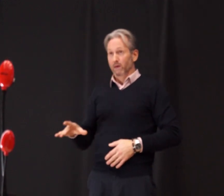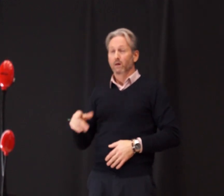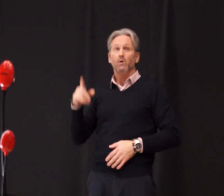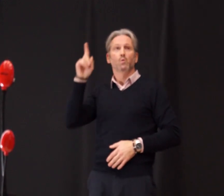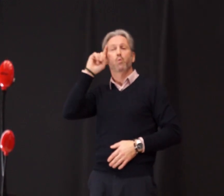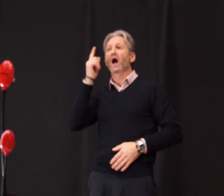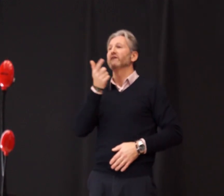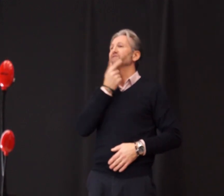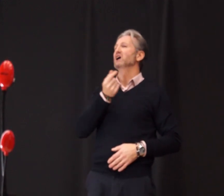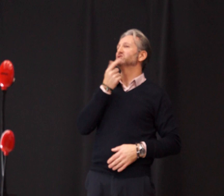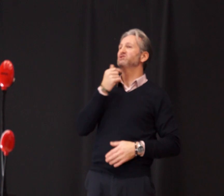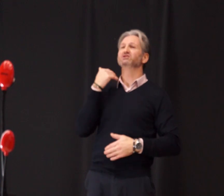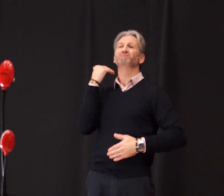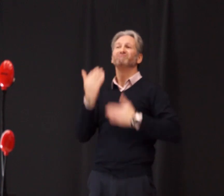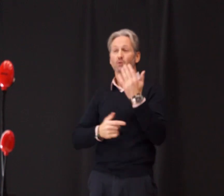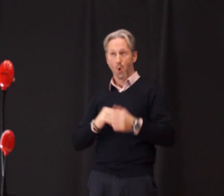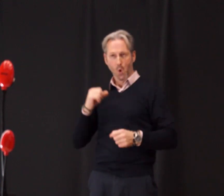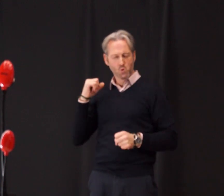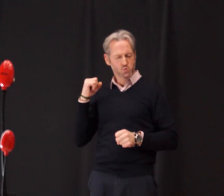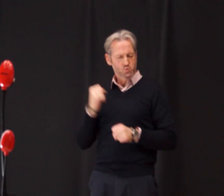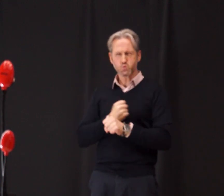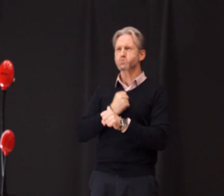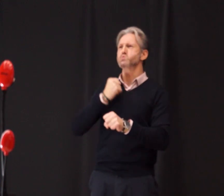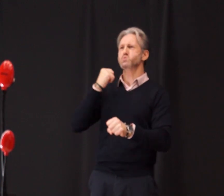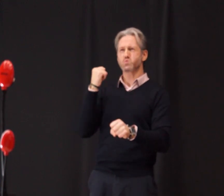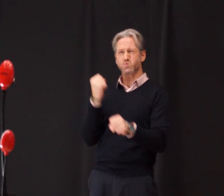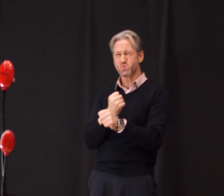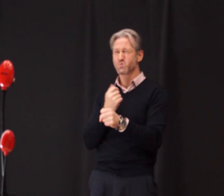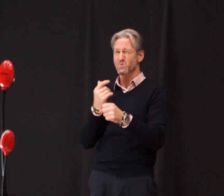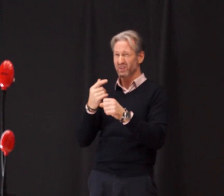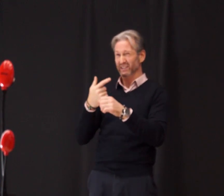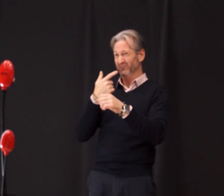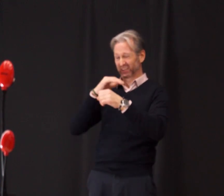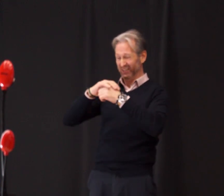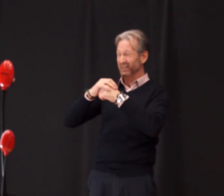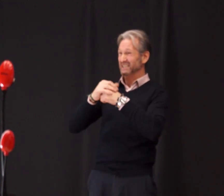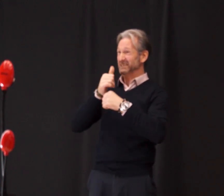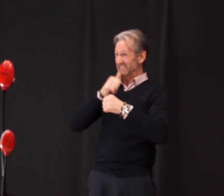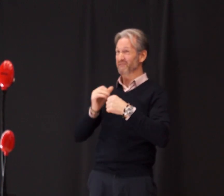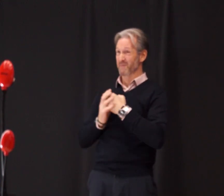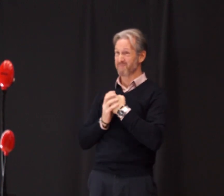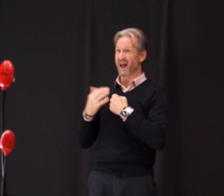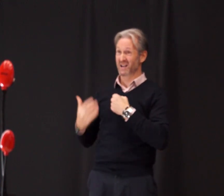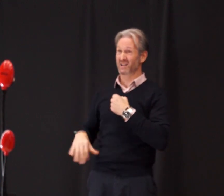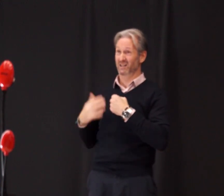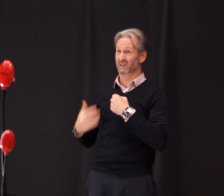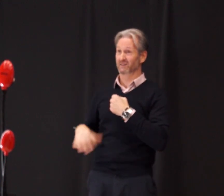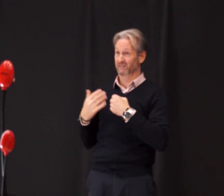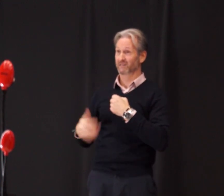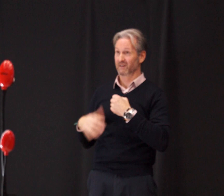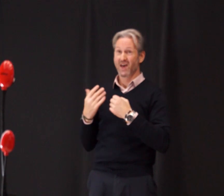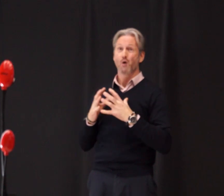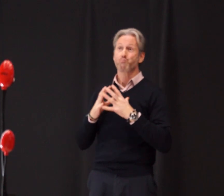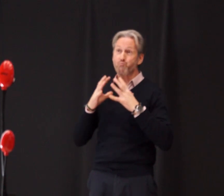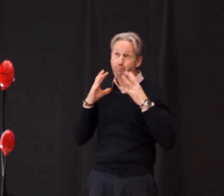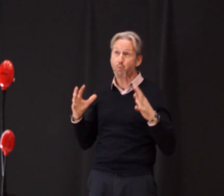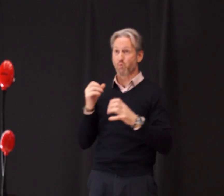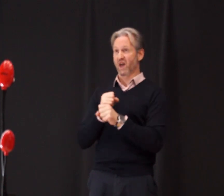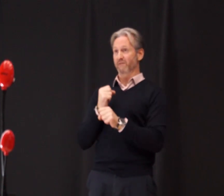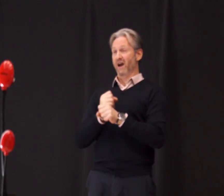a le français d'un côté, la langue des signes, et les notions de bataille, c'est une bataille permanente. Nous, en tant qu'enseignants, on bosse, on se fait mal aux mains, on se fait